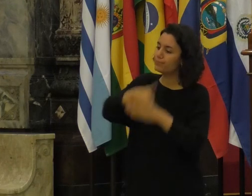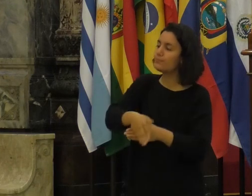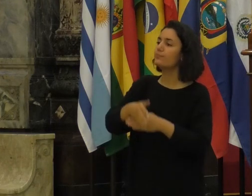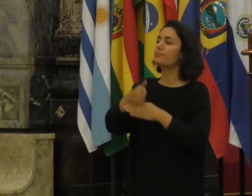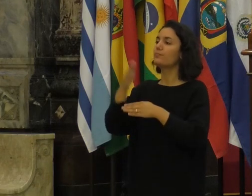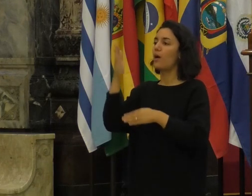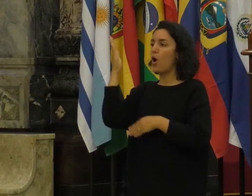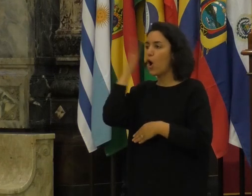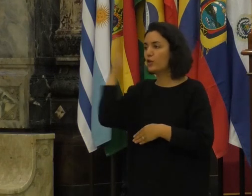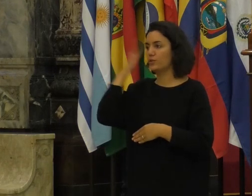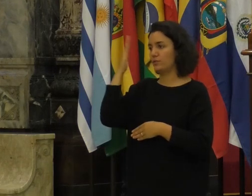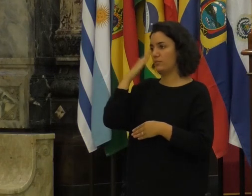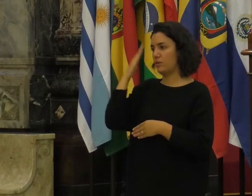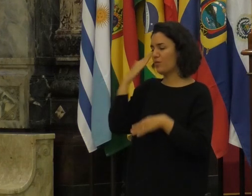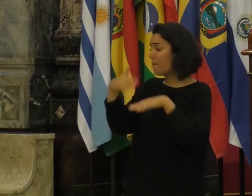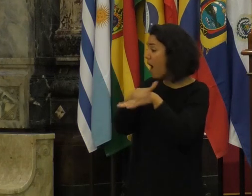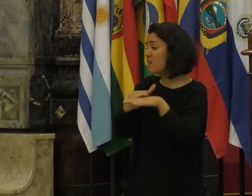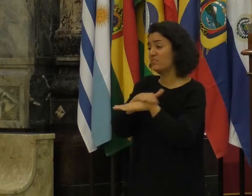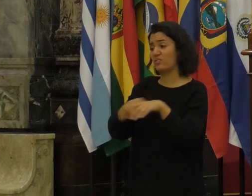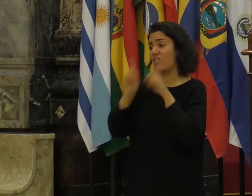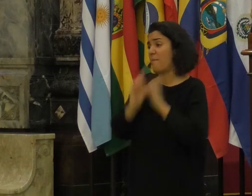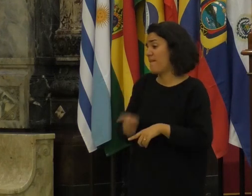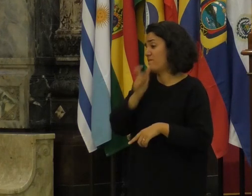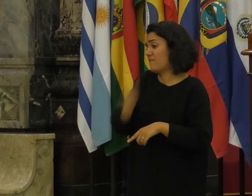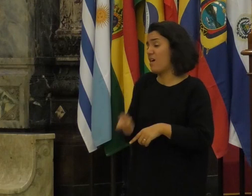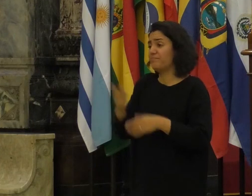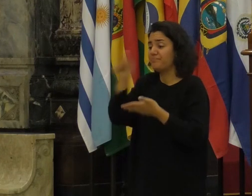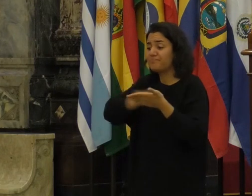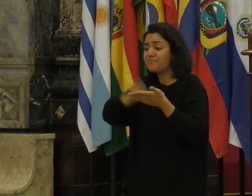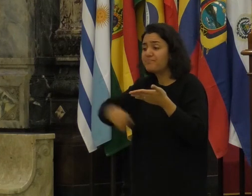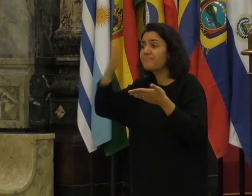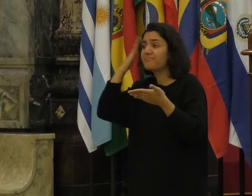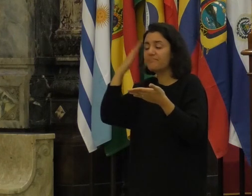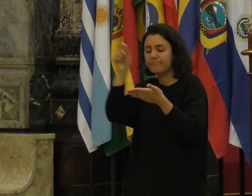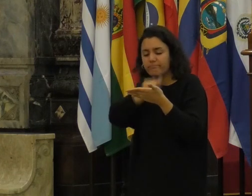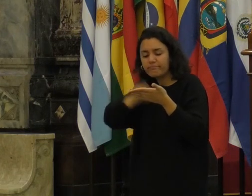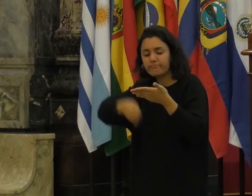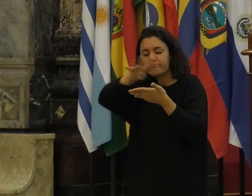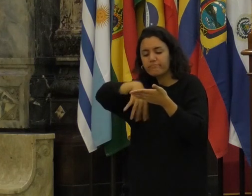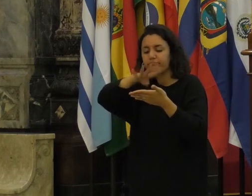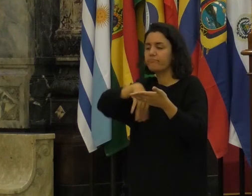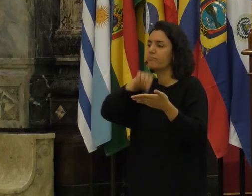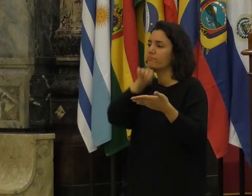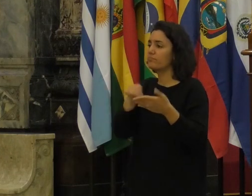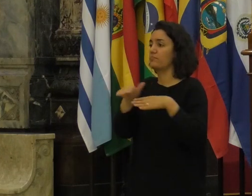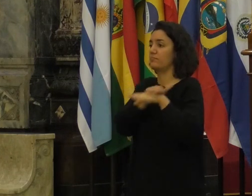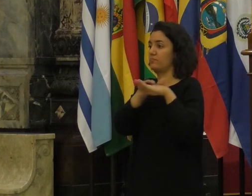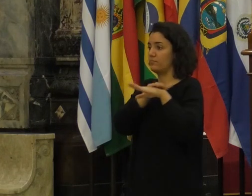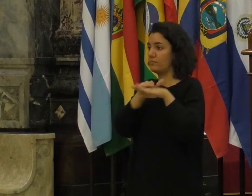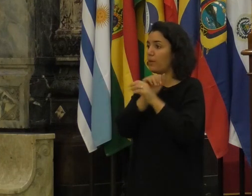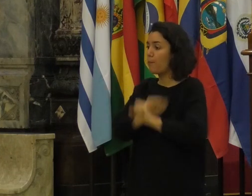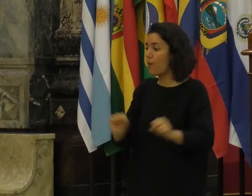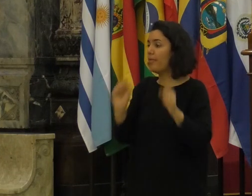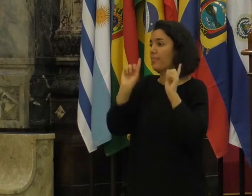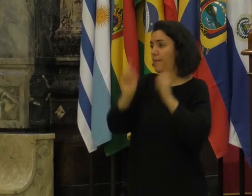conocimientos, incluso conocimientos básicos, fundamentales, alfabetización, por ejemplo. Y esas necesidades pudieran ser, además